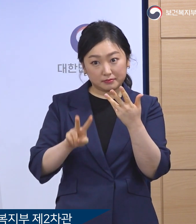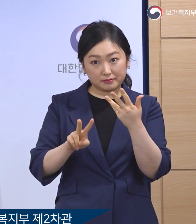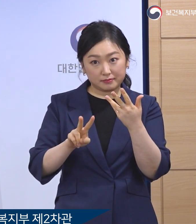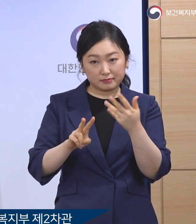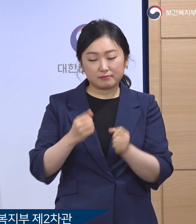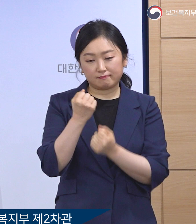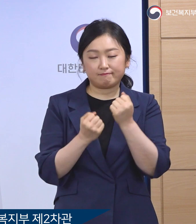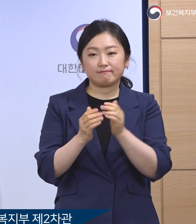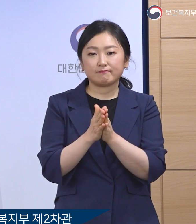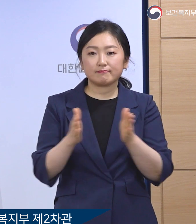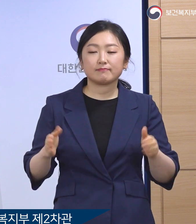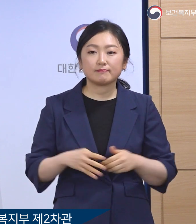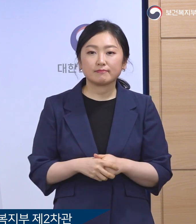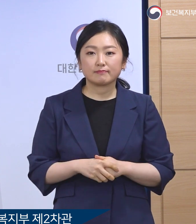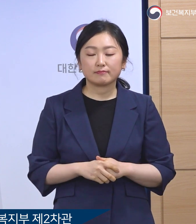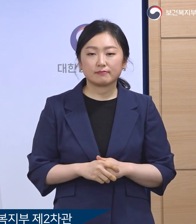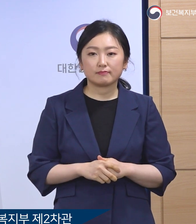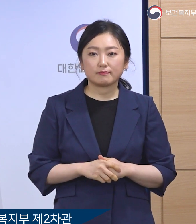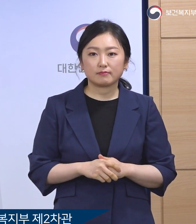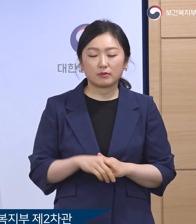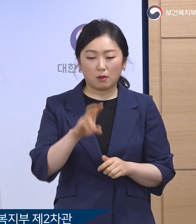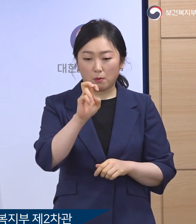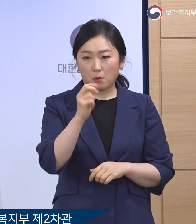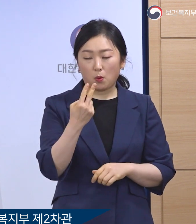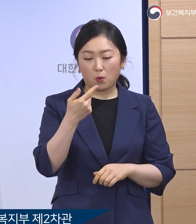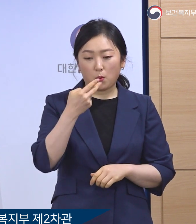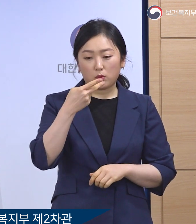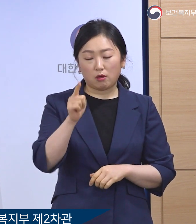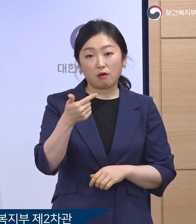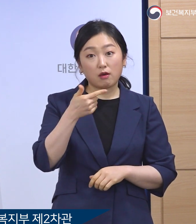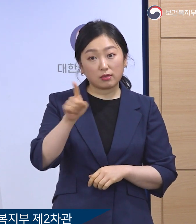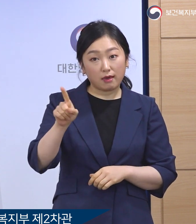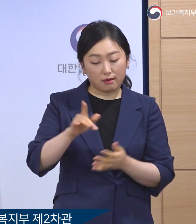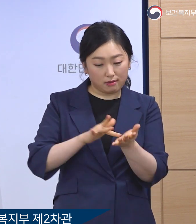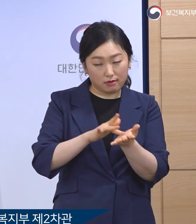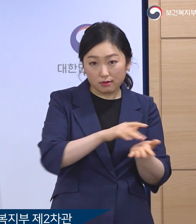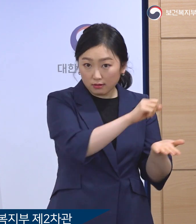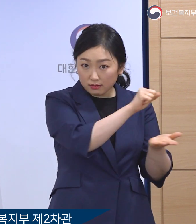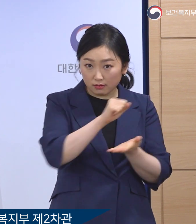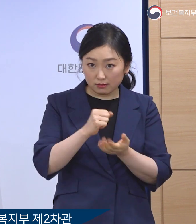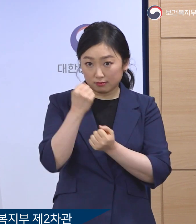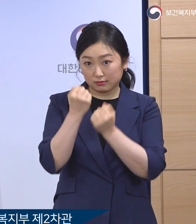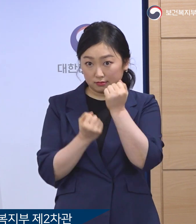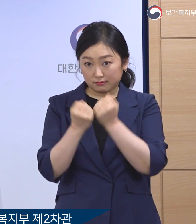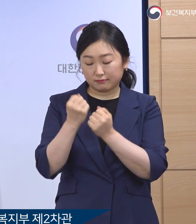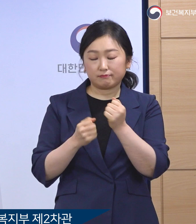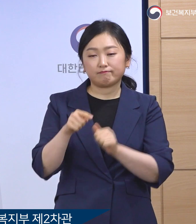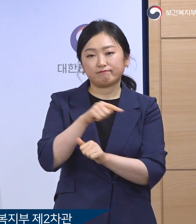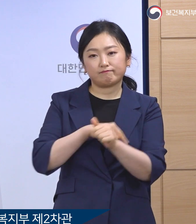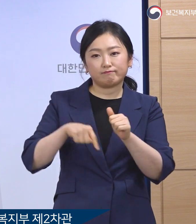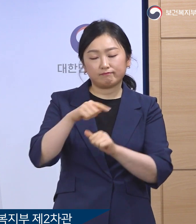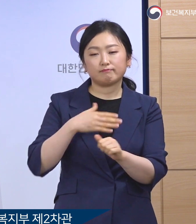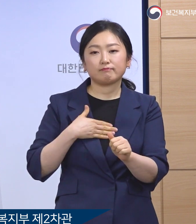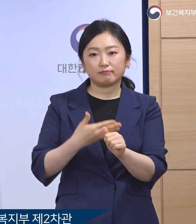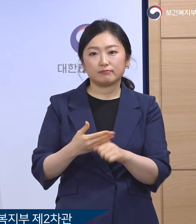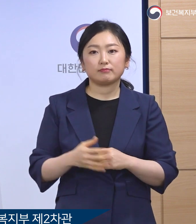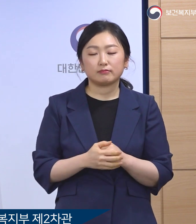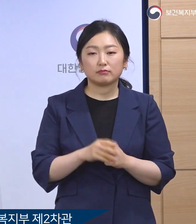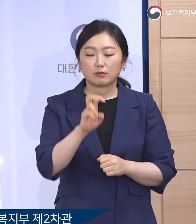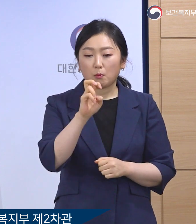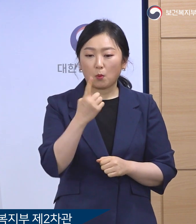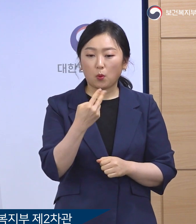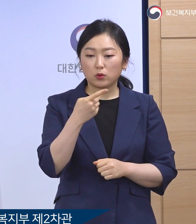시작하겠습니다. 먼저 모더나사 백신 공급에 대해 말씀드리겠습니다.